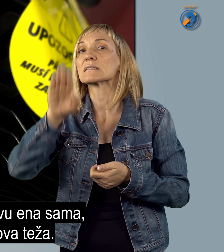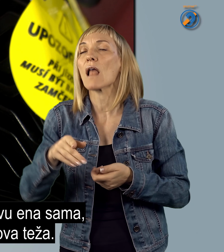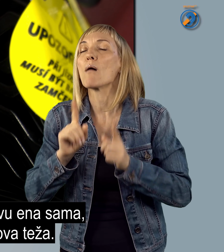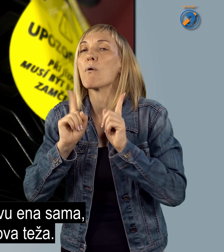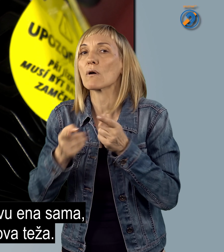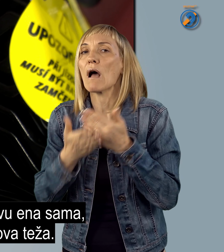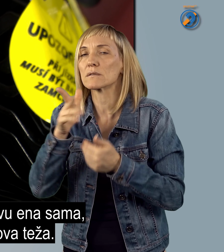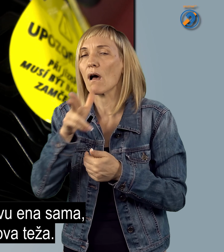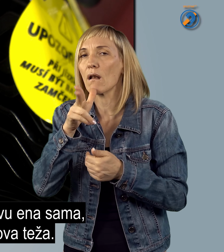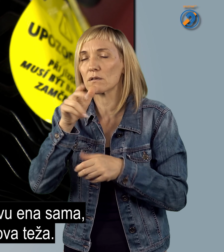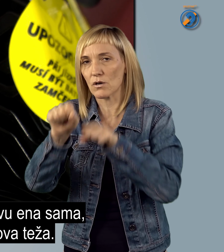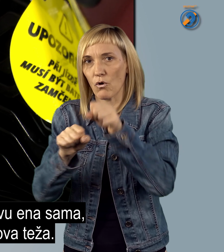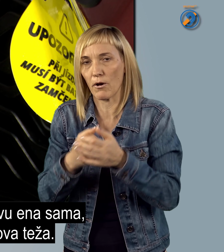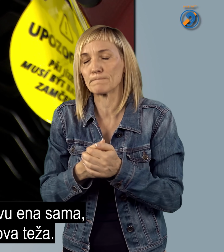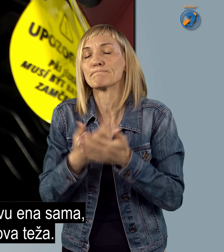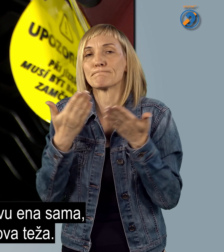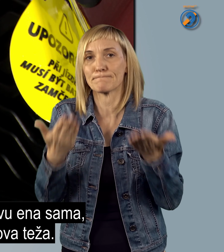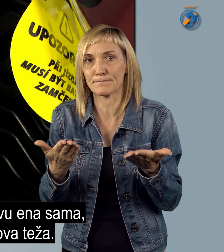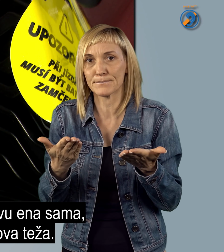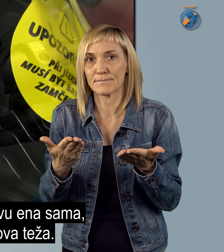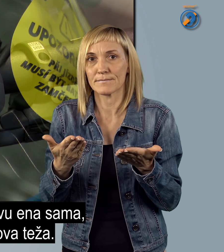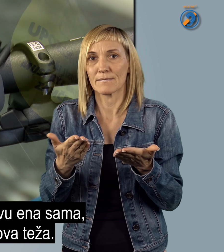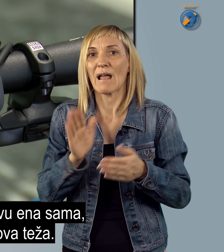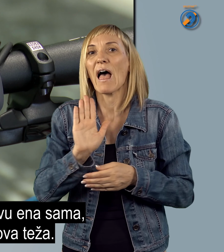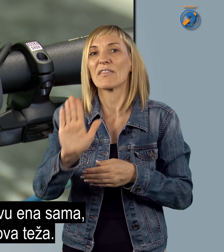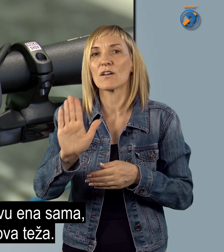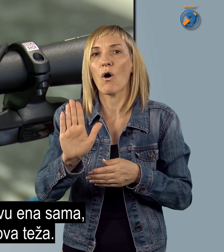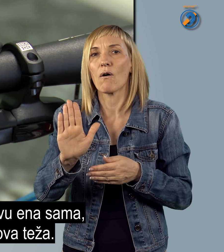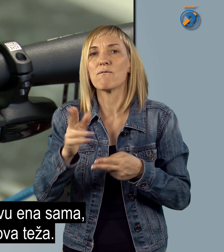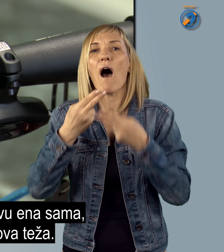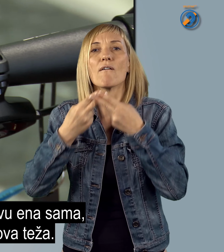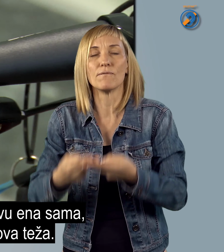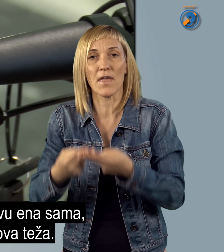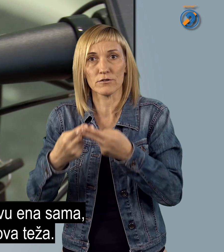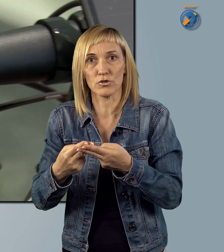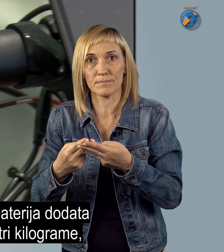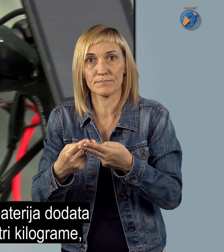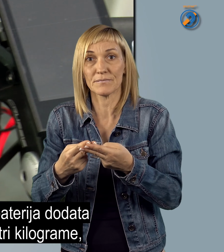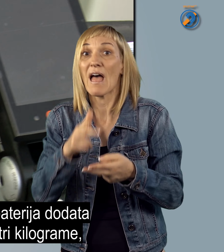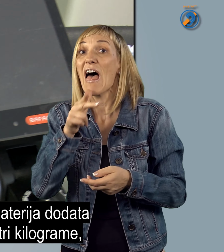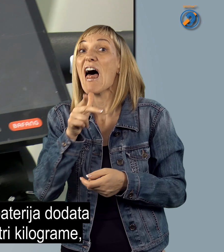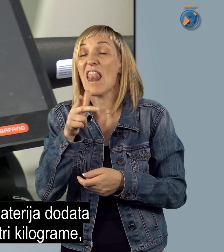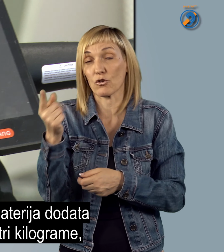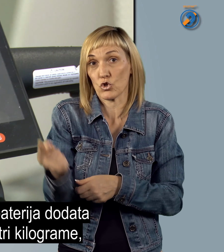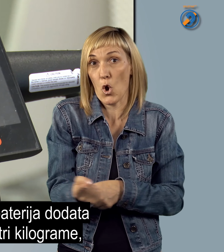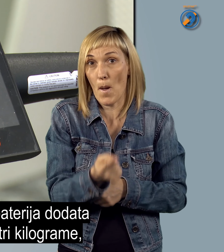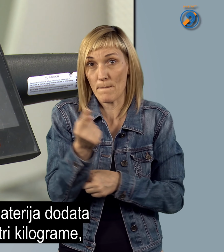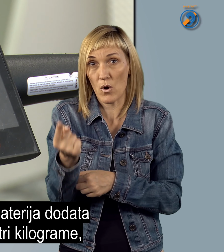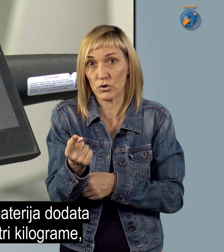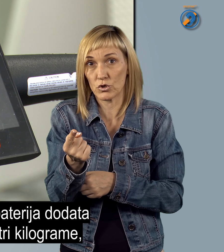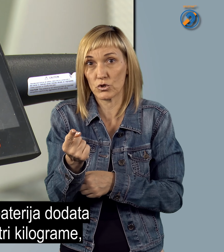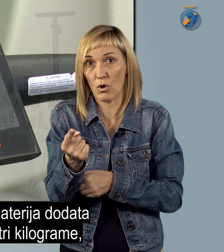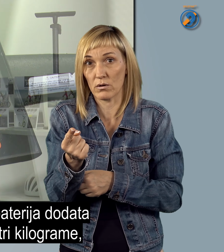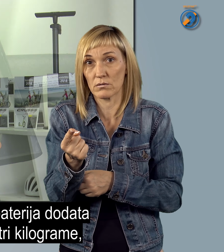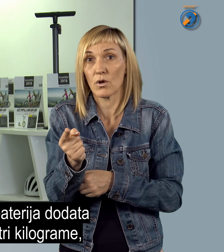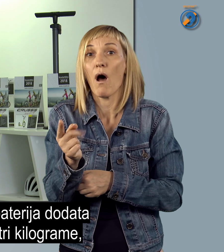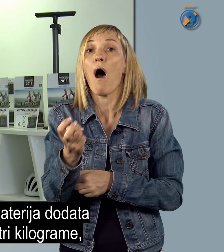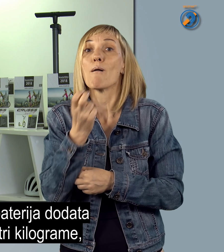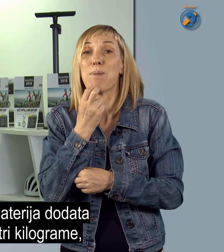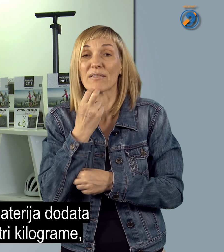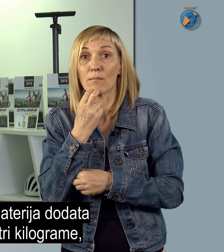slabost električnih koles je zaenkrat predvsem njihova teža. Elektromotor in